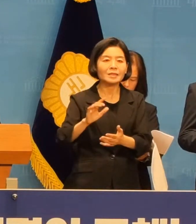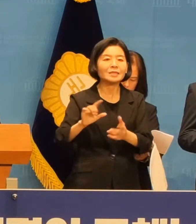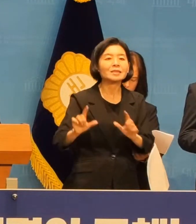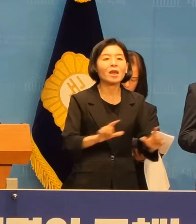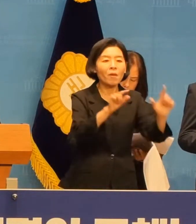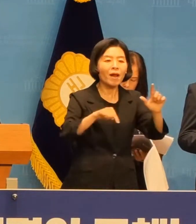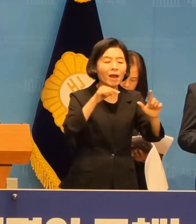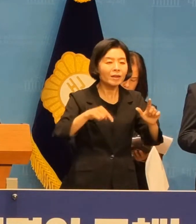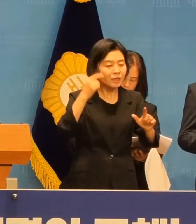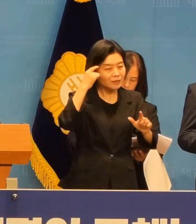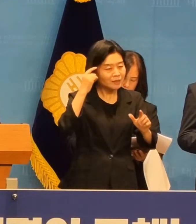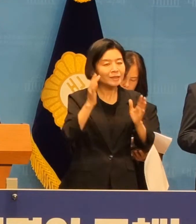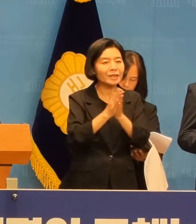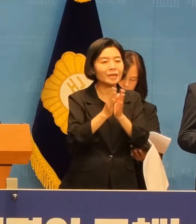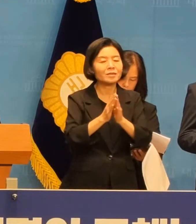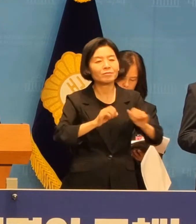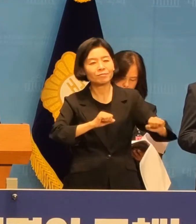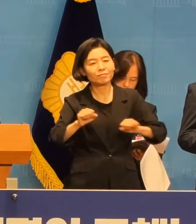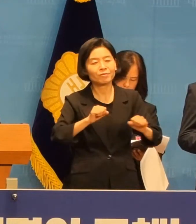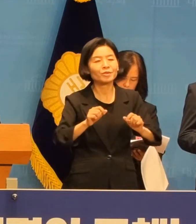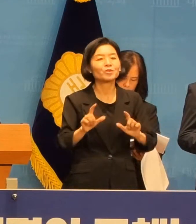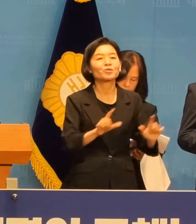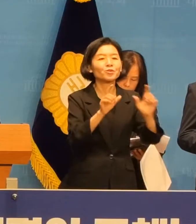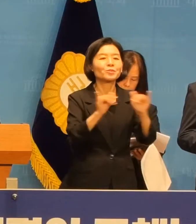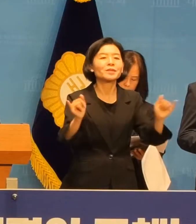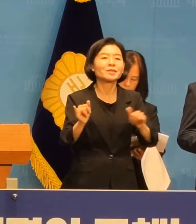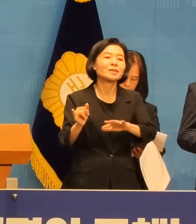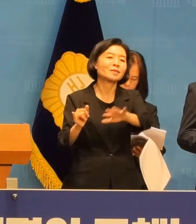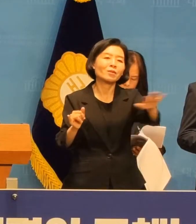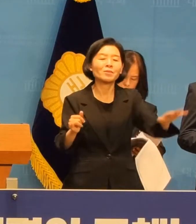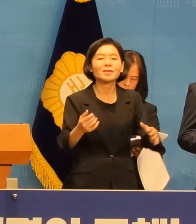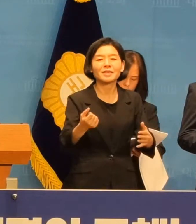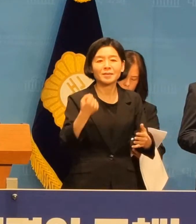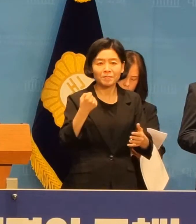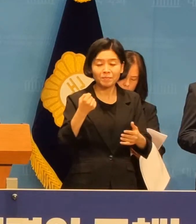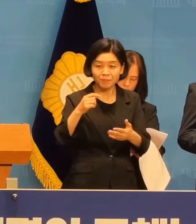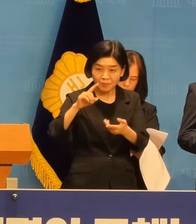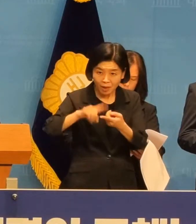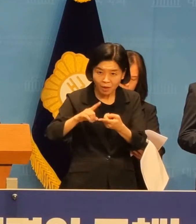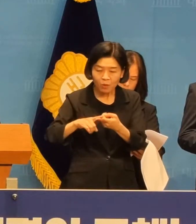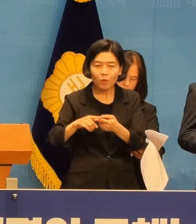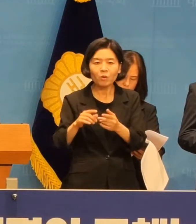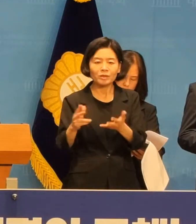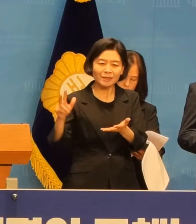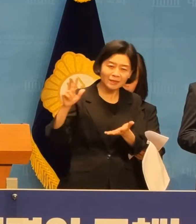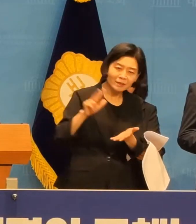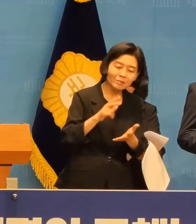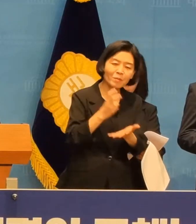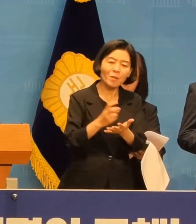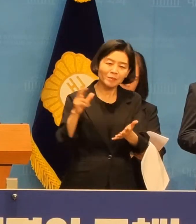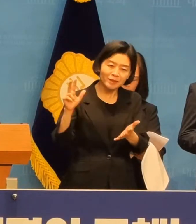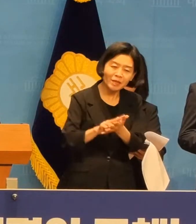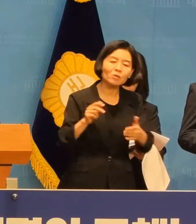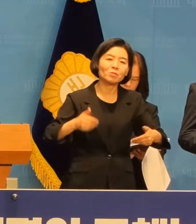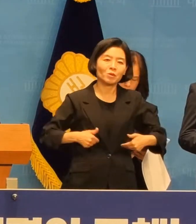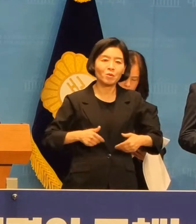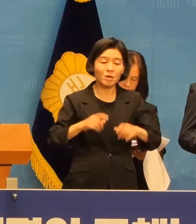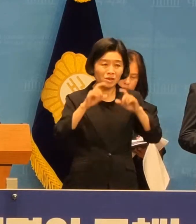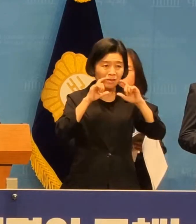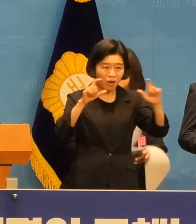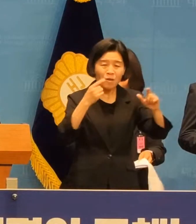주민의 힘이었습니다. 이제 우리는 그 힘을 제도 속에 담아야 합니다. 선언이 아니라 실질적인